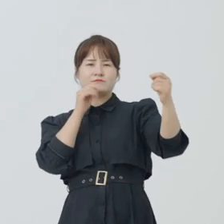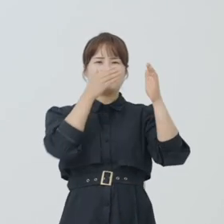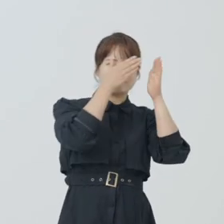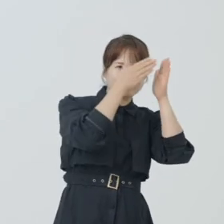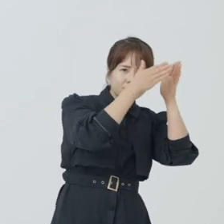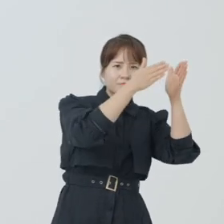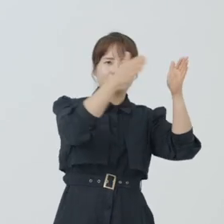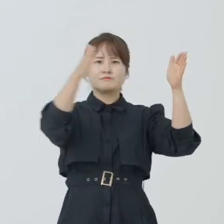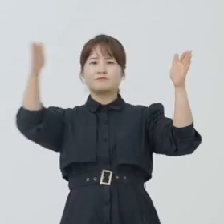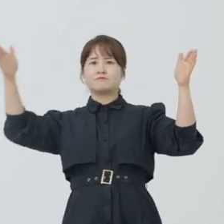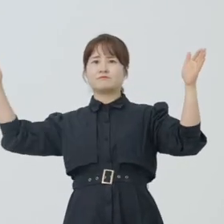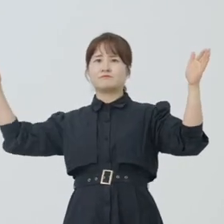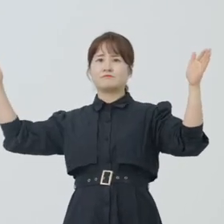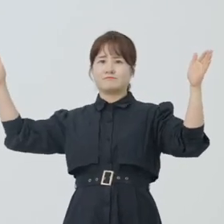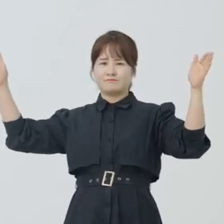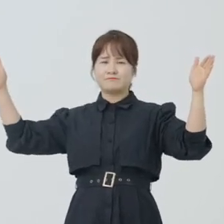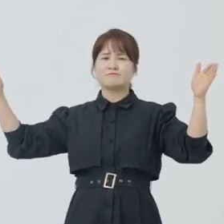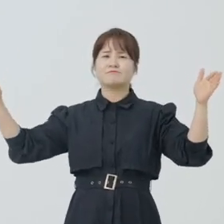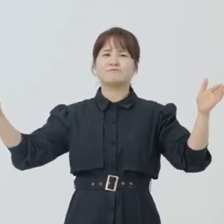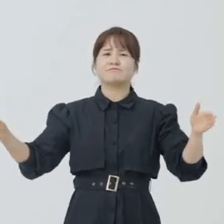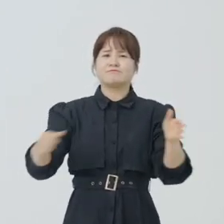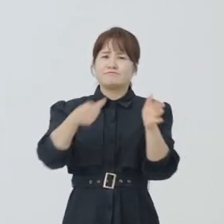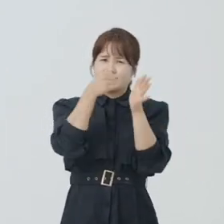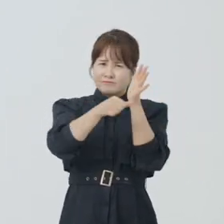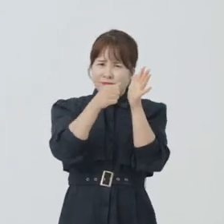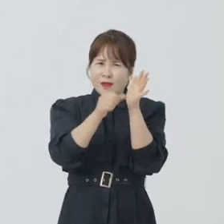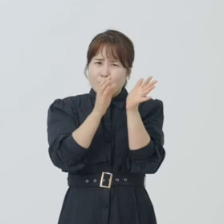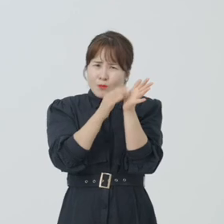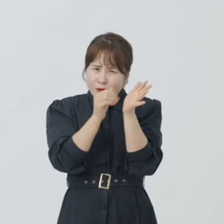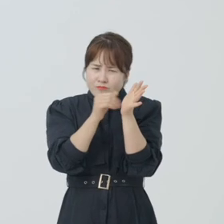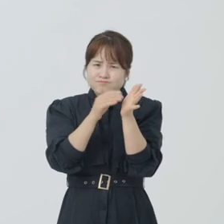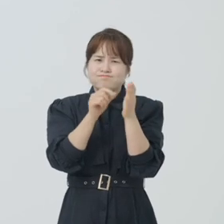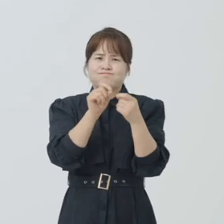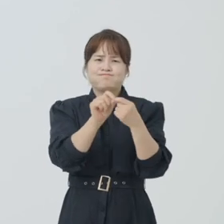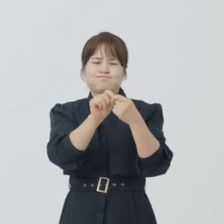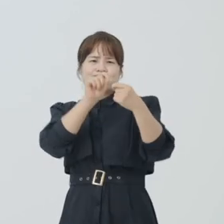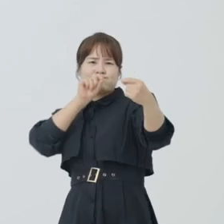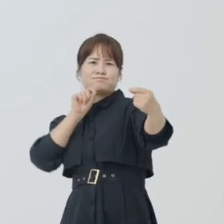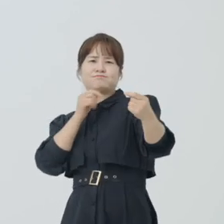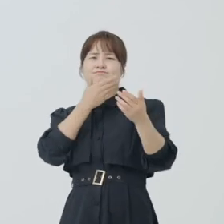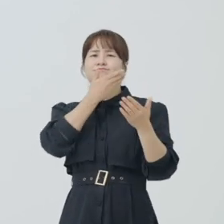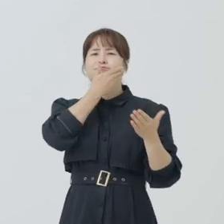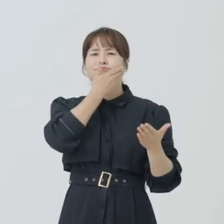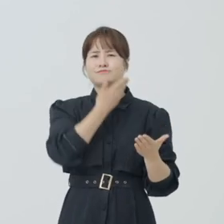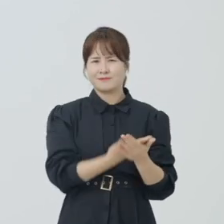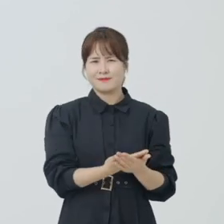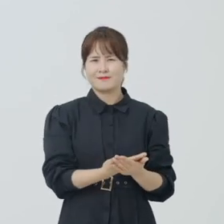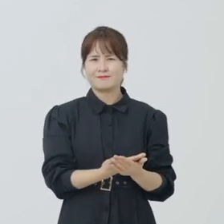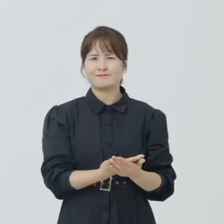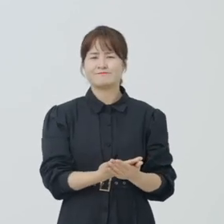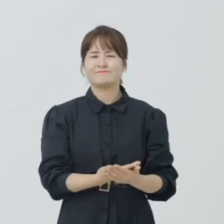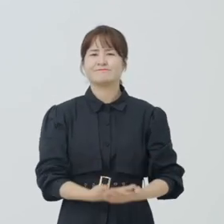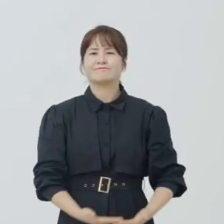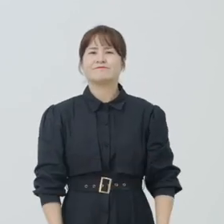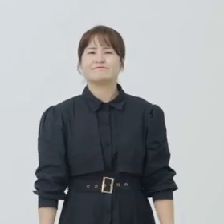떨어져 보면 관념의 시스템이다. 작품의 비밀은 거리의 역학에 있다.